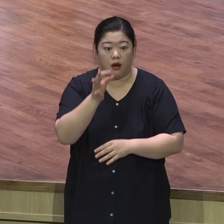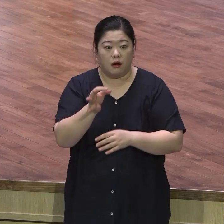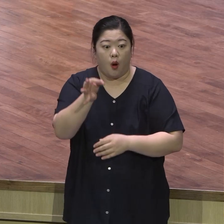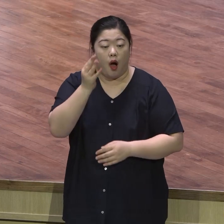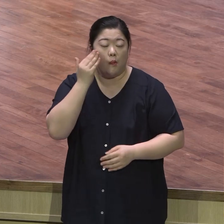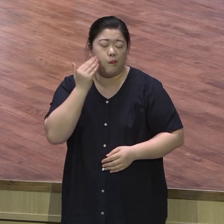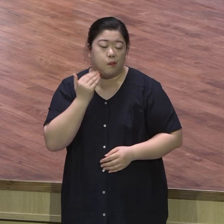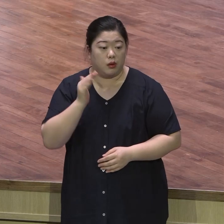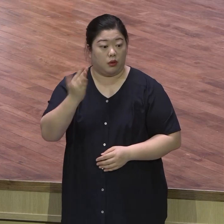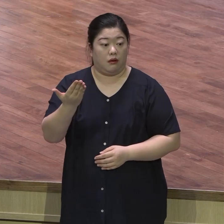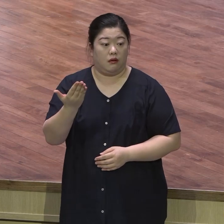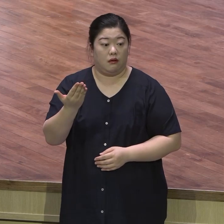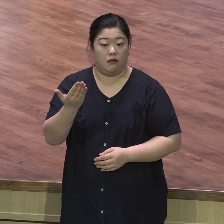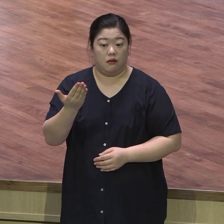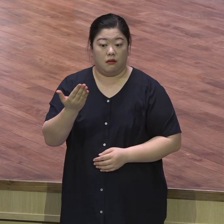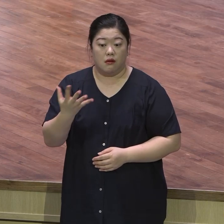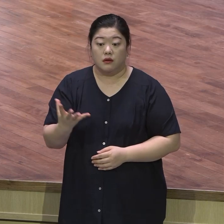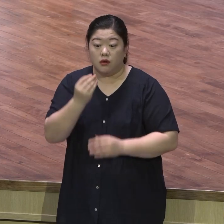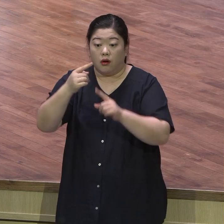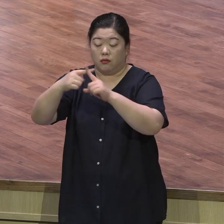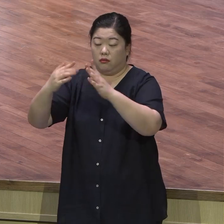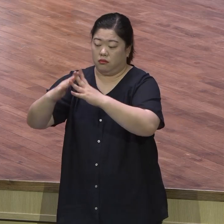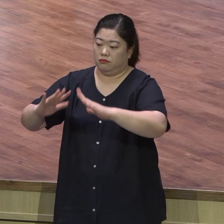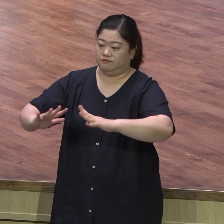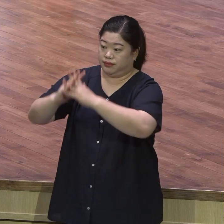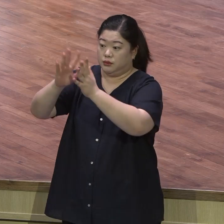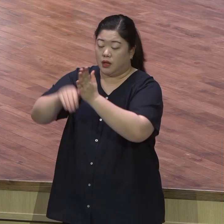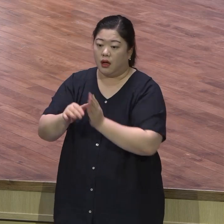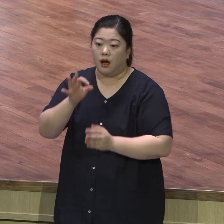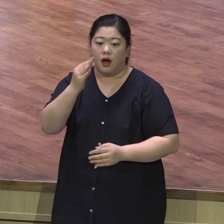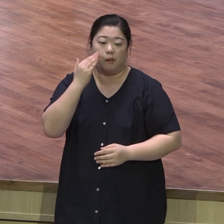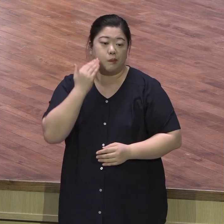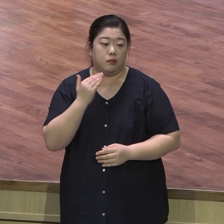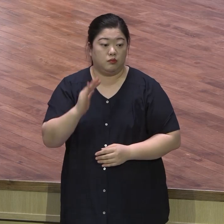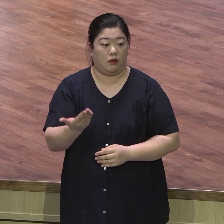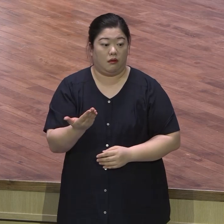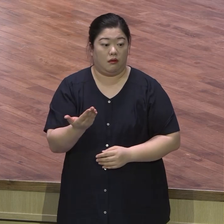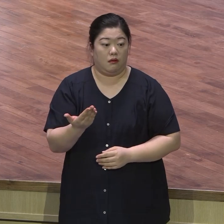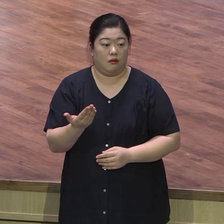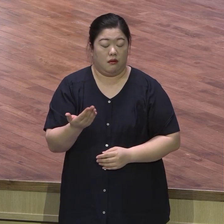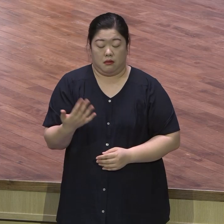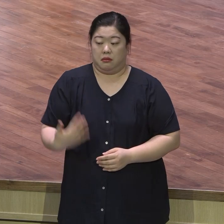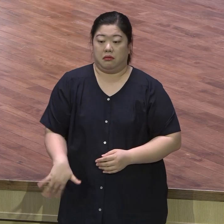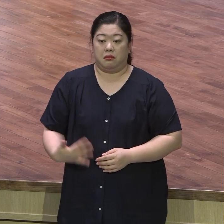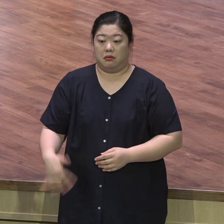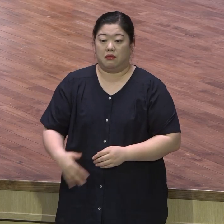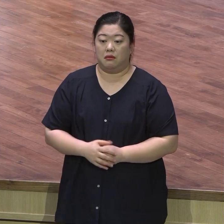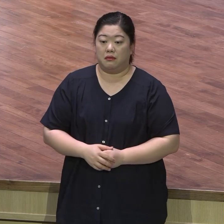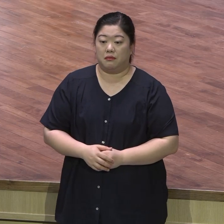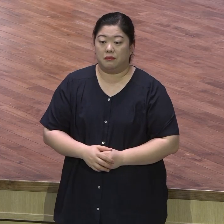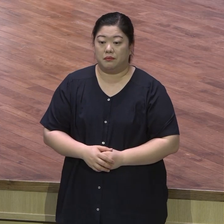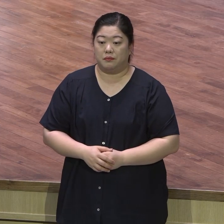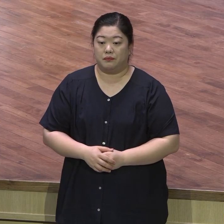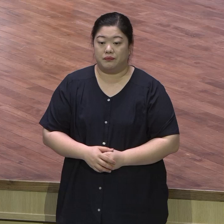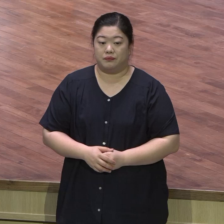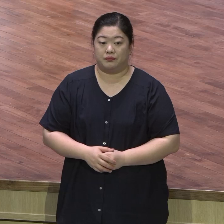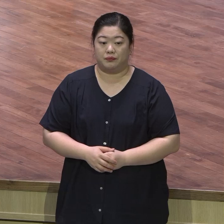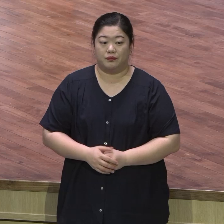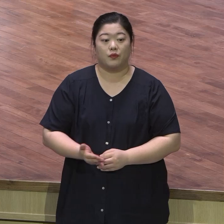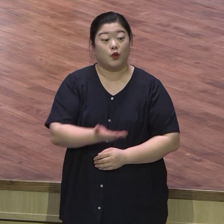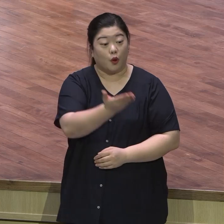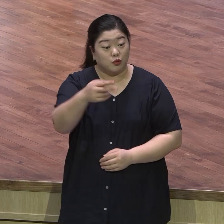남았어요. 성막을 짓는 일을 다 하고 남았다. 오늘 본문 말씀을 통해서 영계 모든 성도들 여러분들도 이렇게